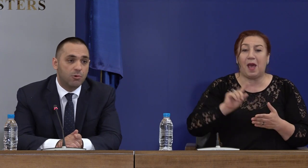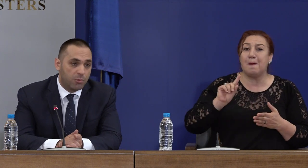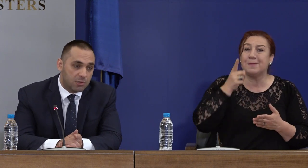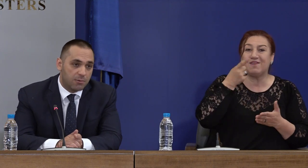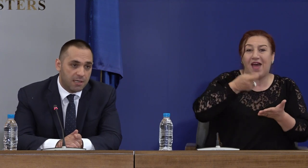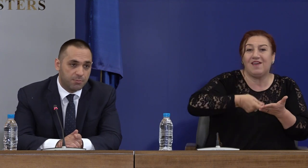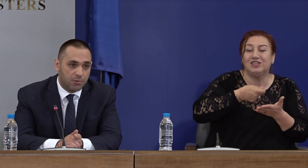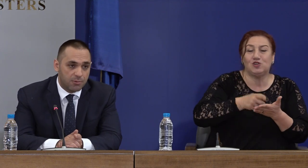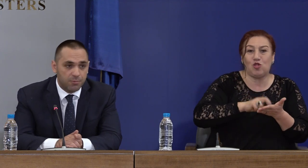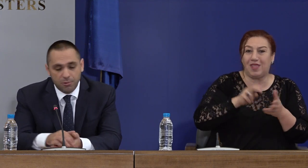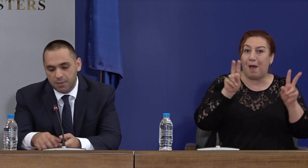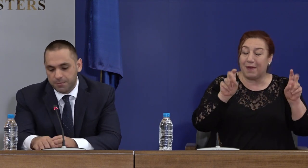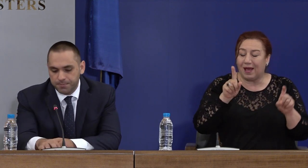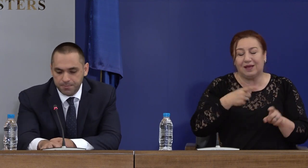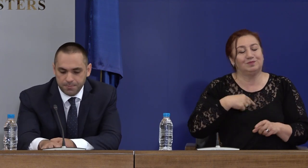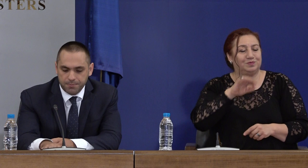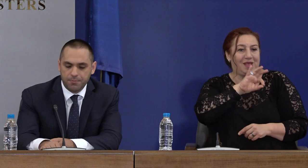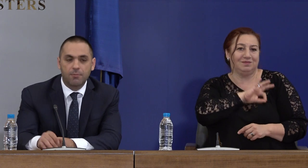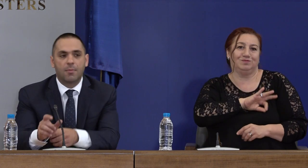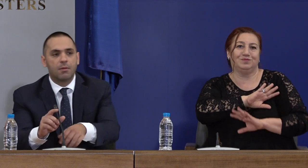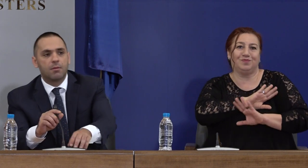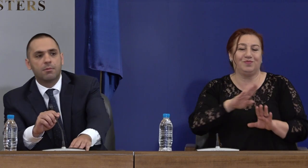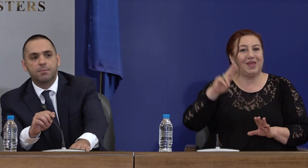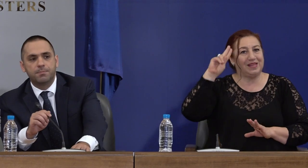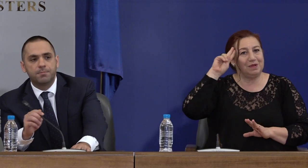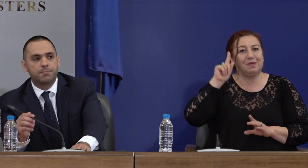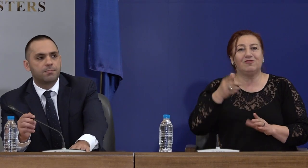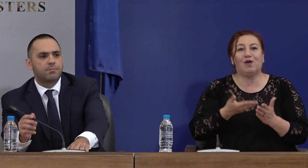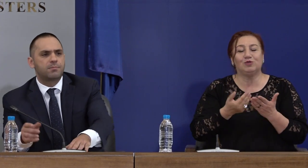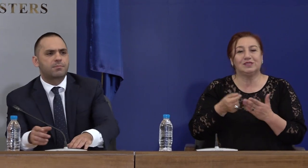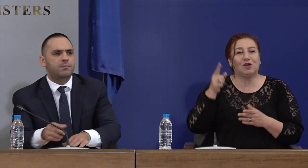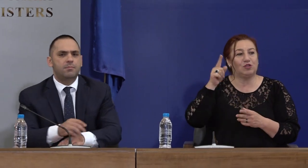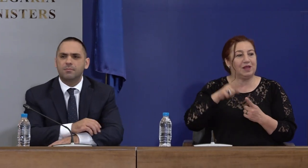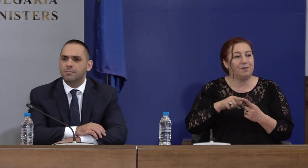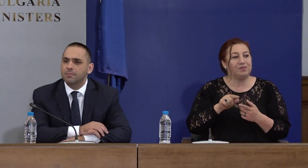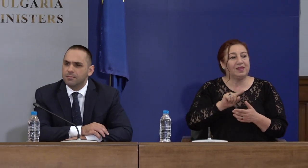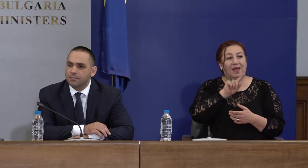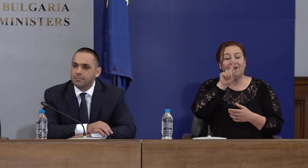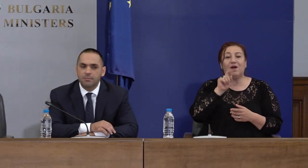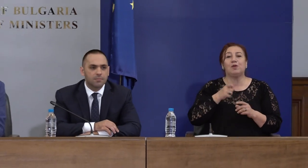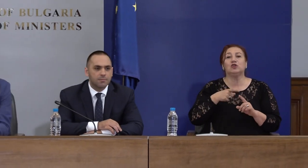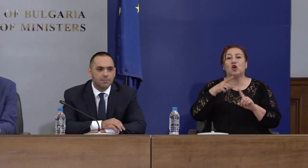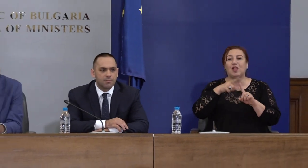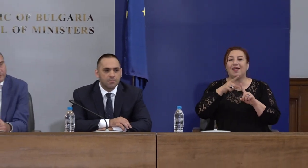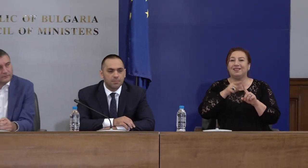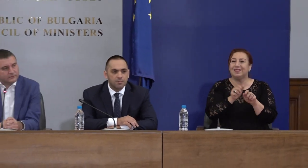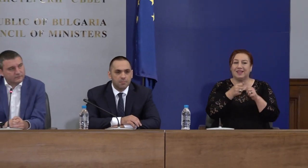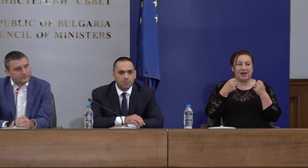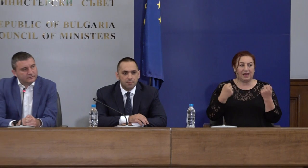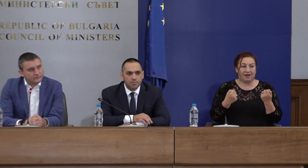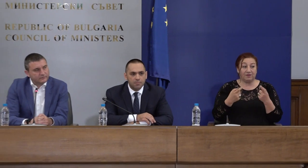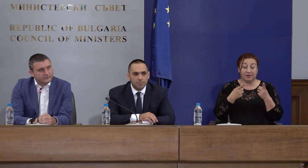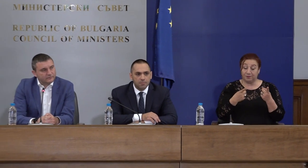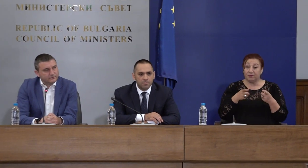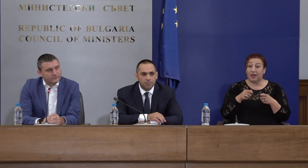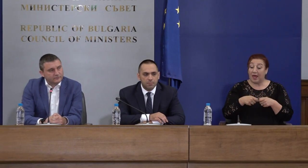се изисква от Брюксел, е изпълнено. Благодаря. Въпрос от Телеграф Медиа. Дългосрочно ли решение ще бъде